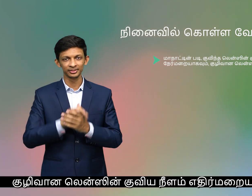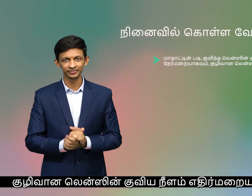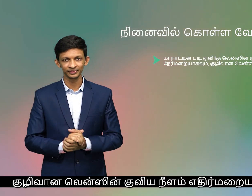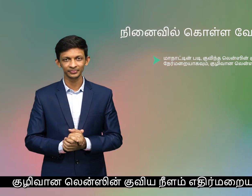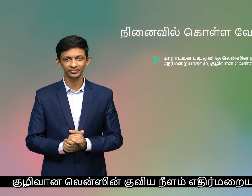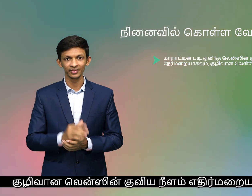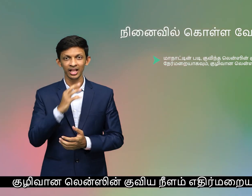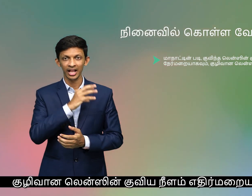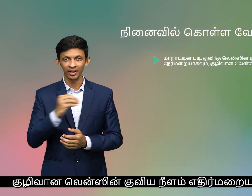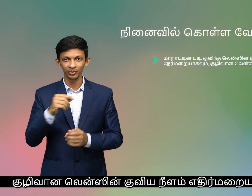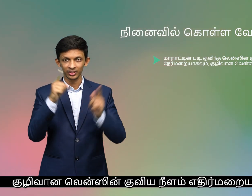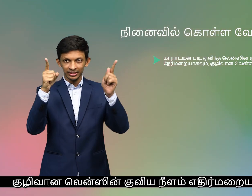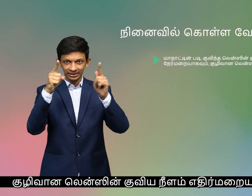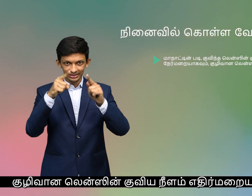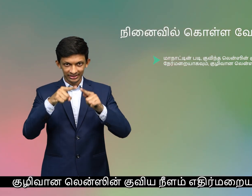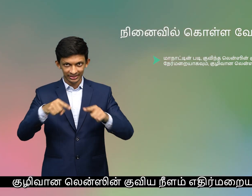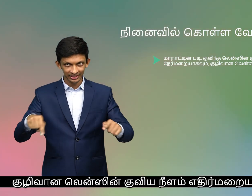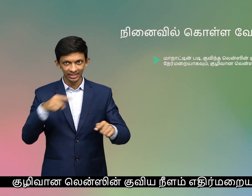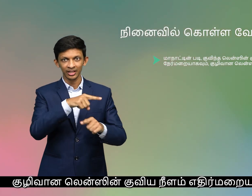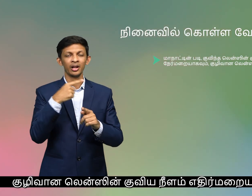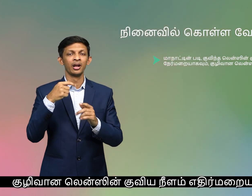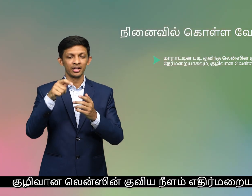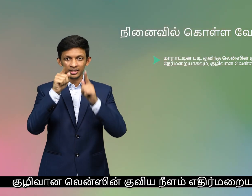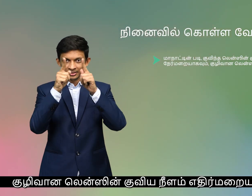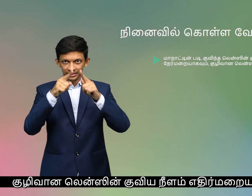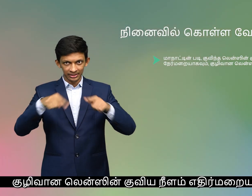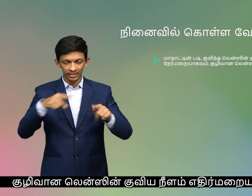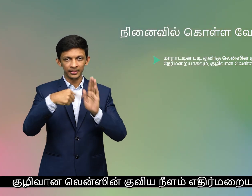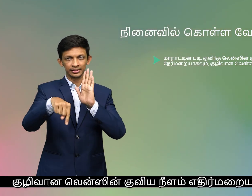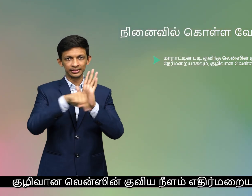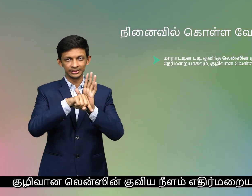வில்லையின் குவிய நீளம் எதிர்மறையாகவும் இருக்கும்.